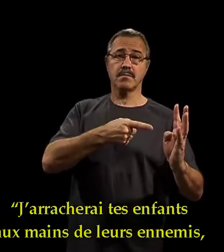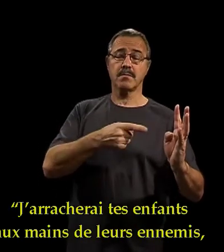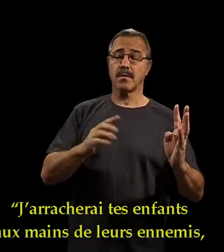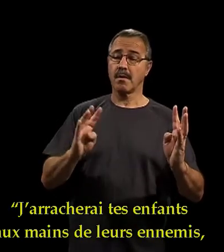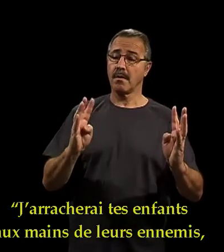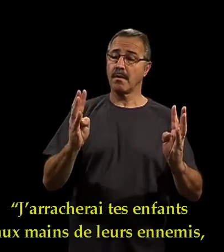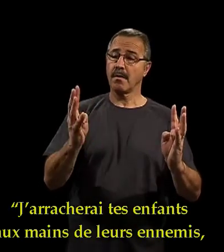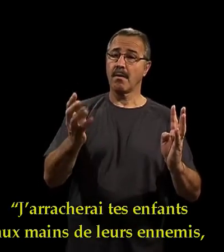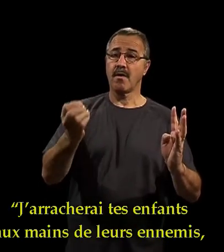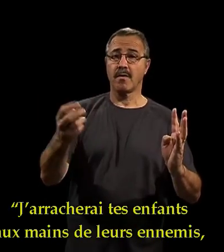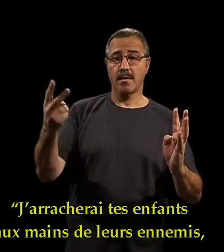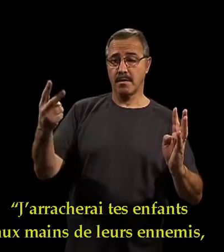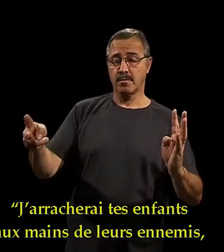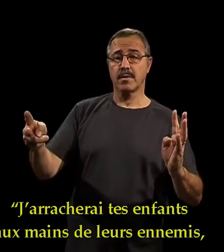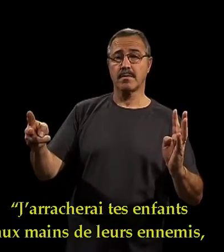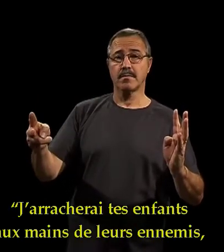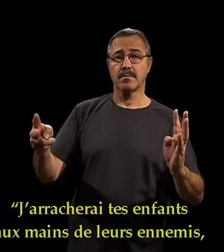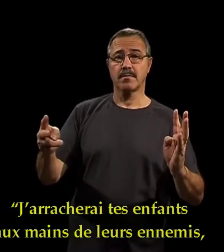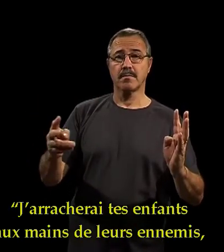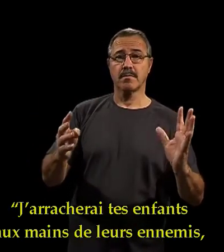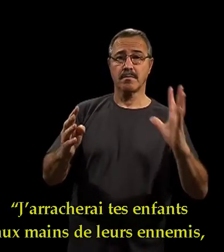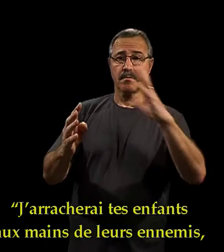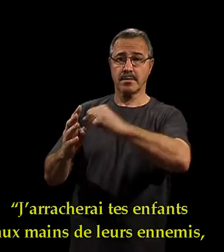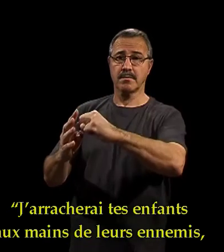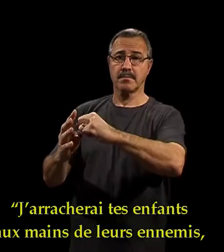J'arracherai tes enfants aux mains de leurs ennemis.